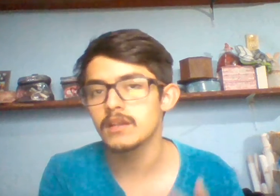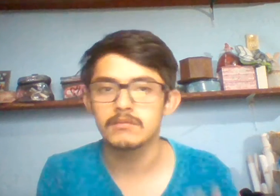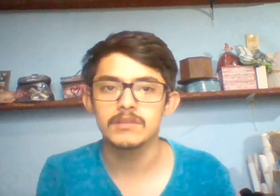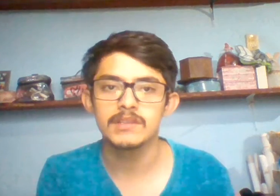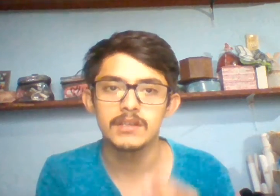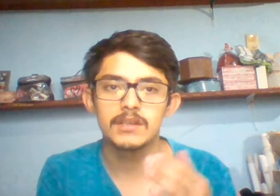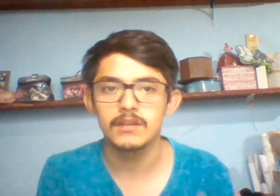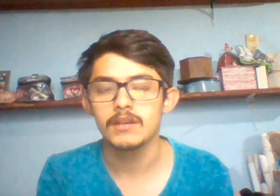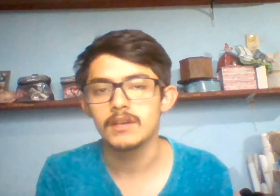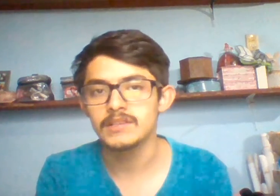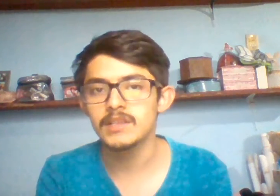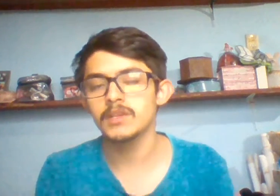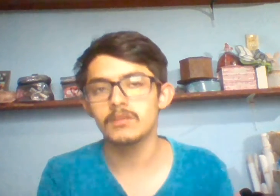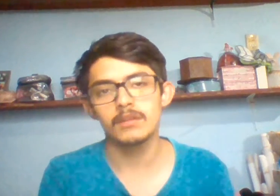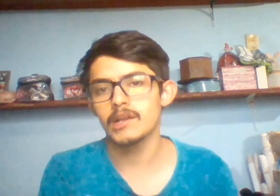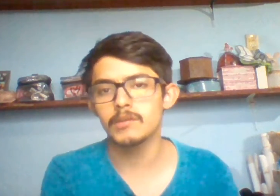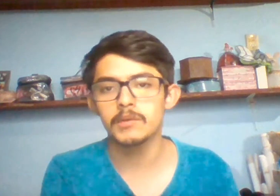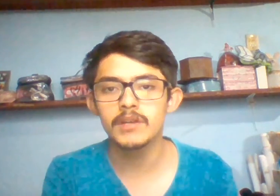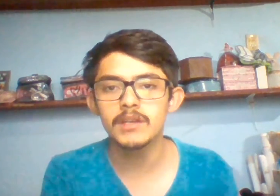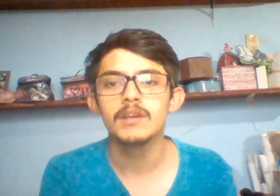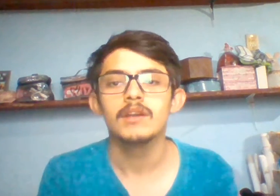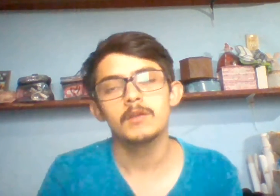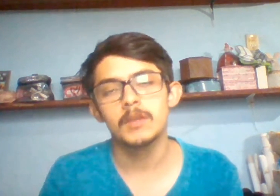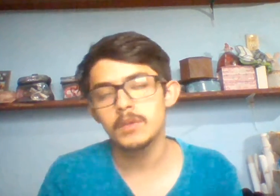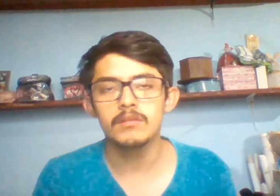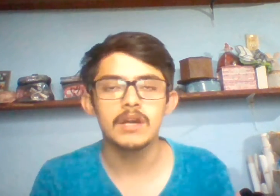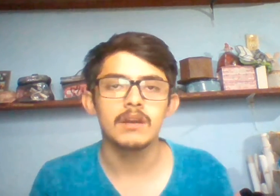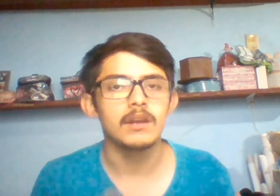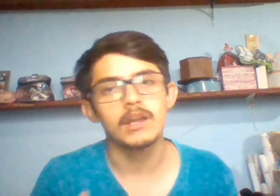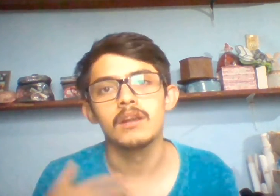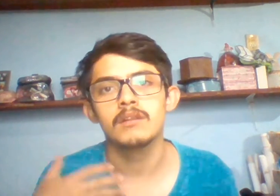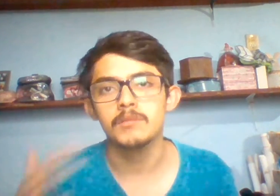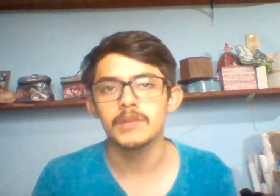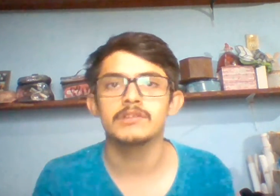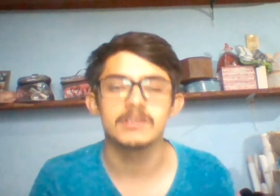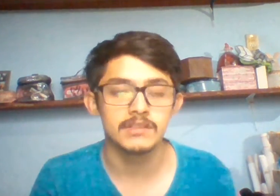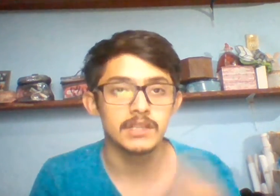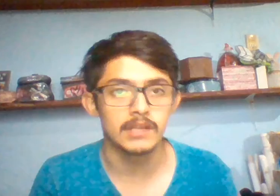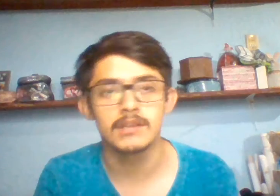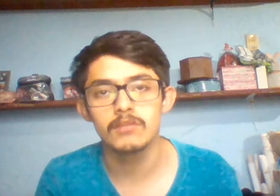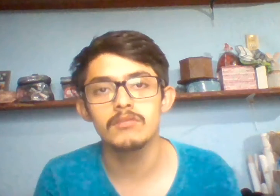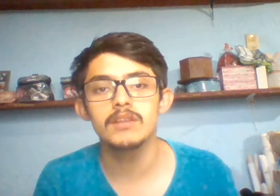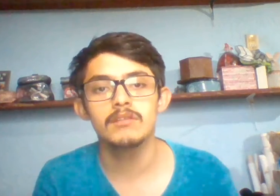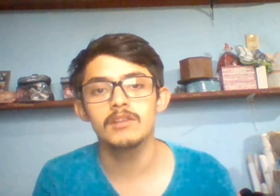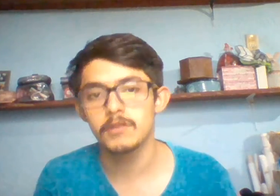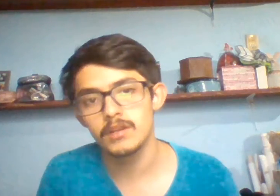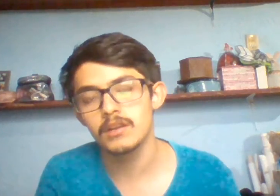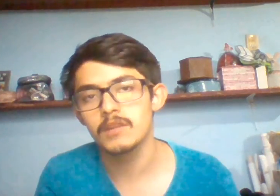o este método de AWG debido al comercio que existe entre Estados Unidos, y porque